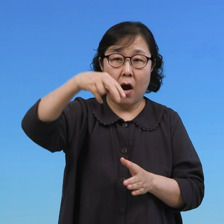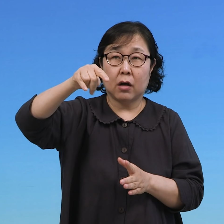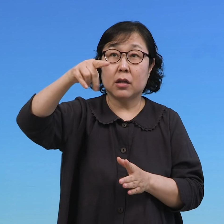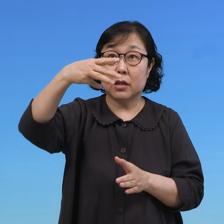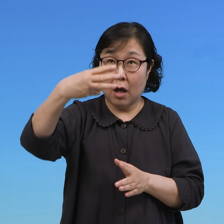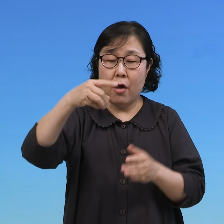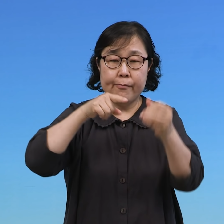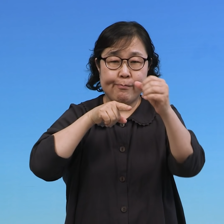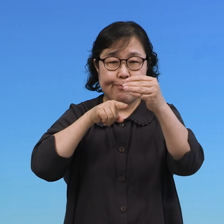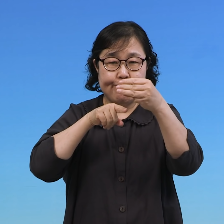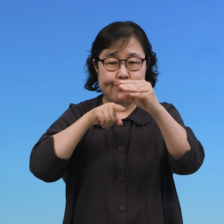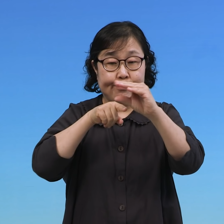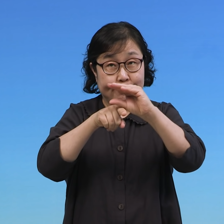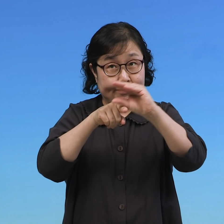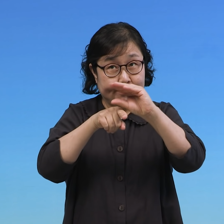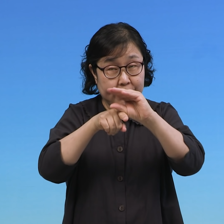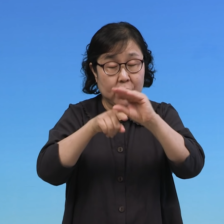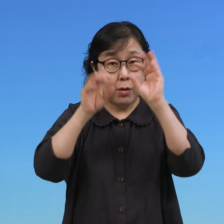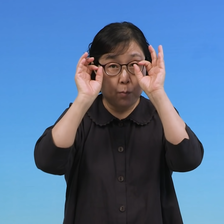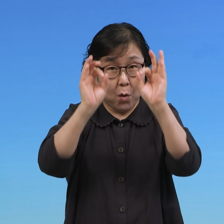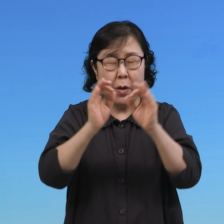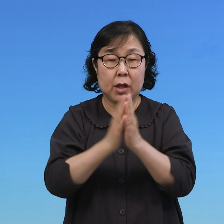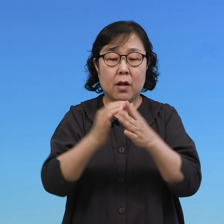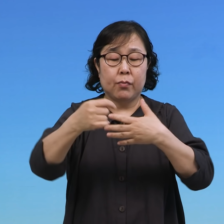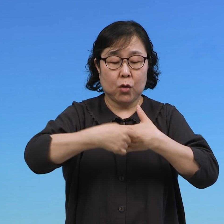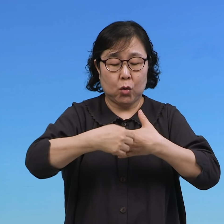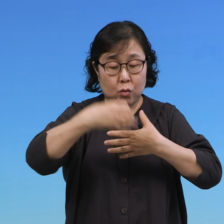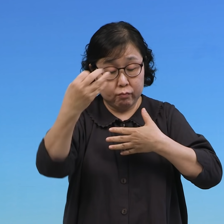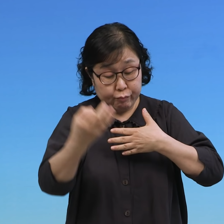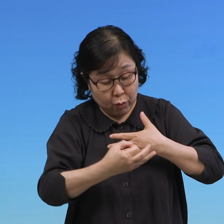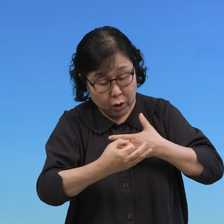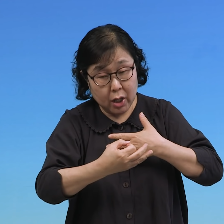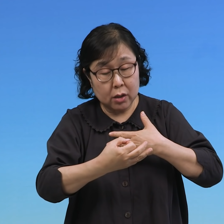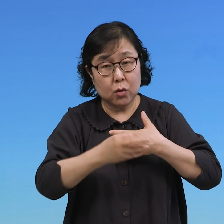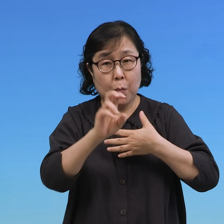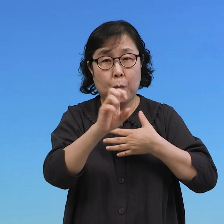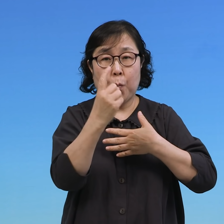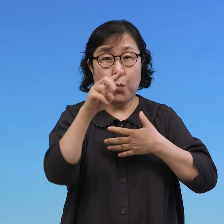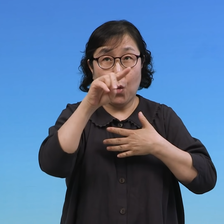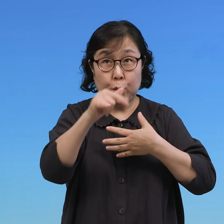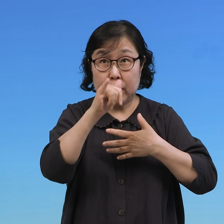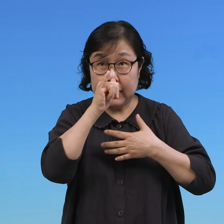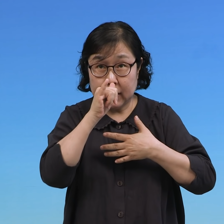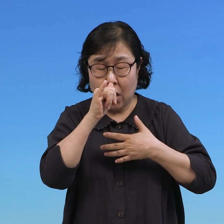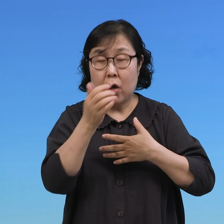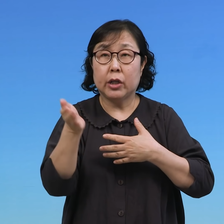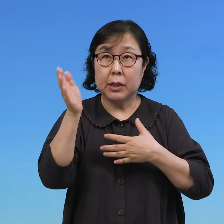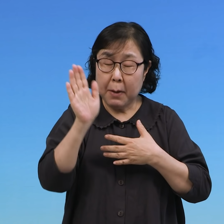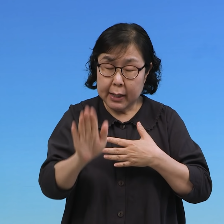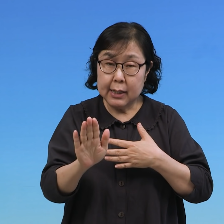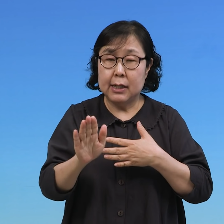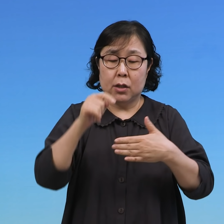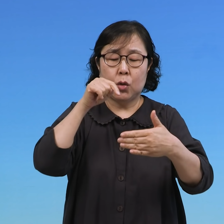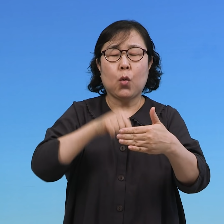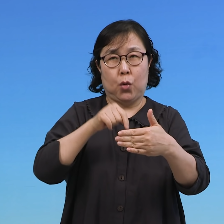이 단어의 그 사전적 의미는 이렇습니다. 겉으로 보기에는 모순되고